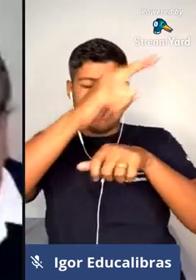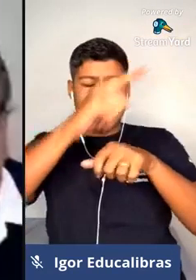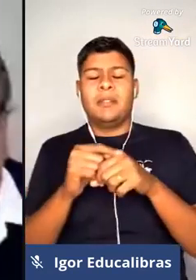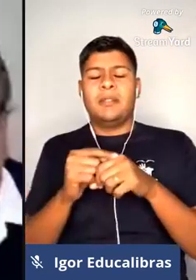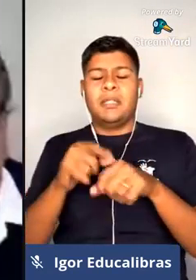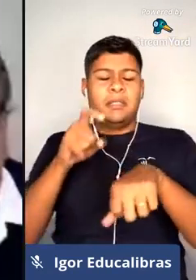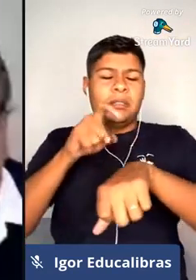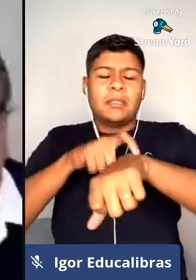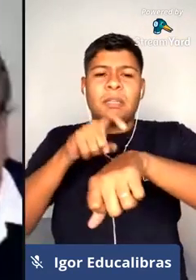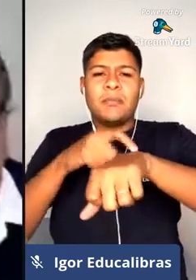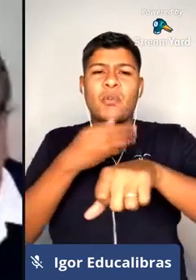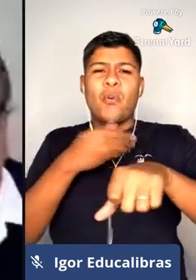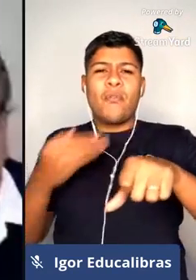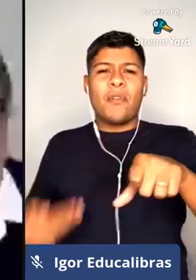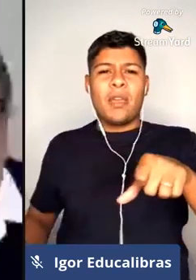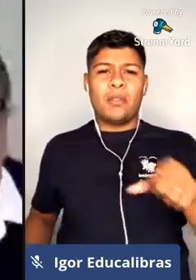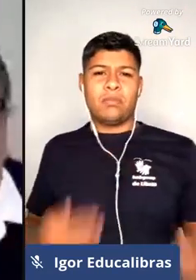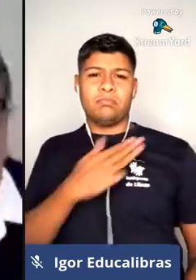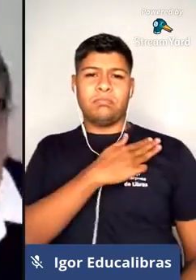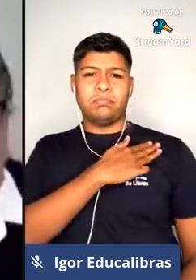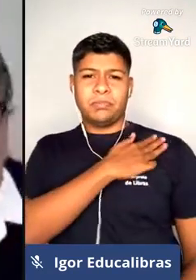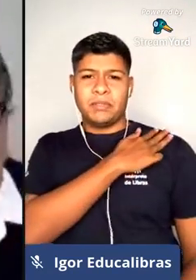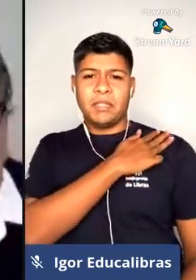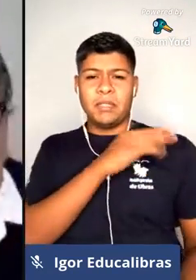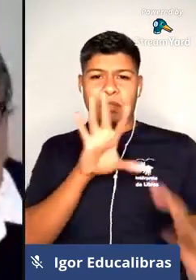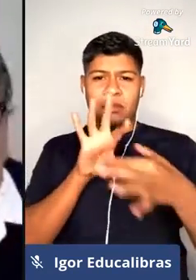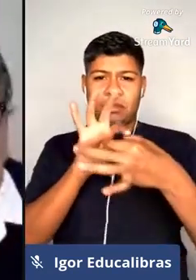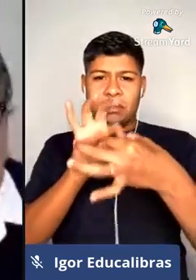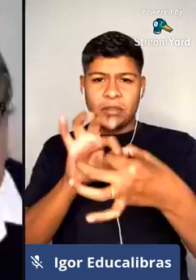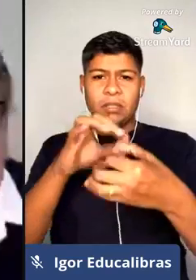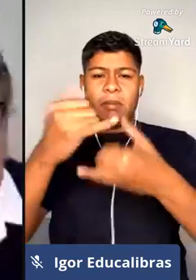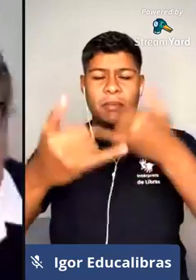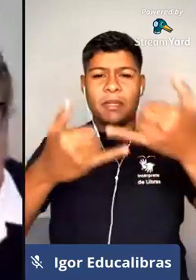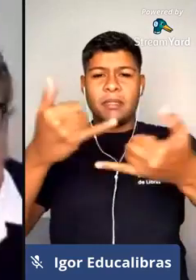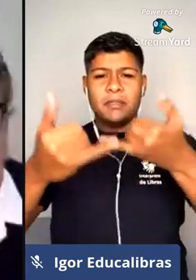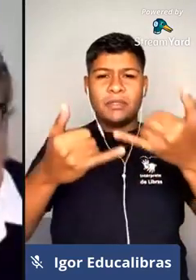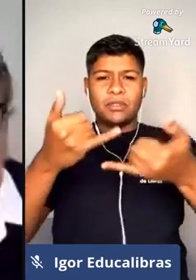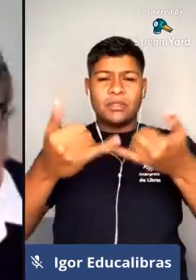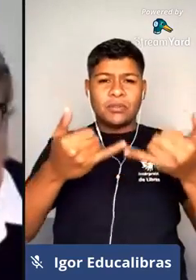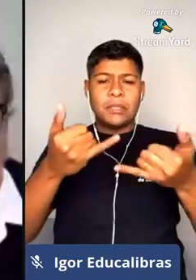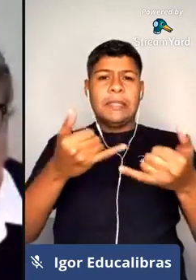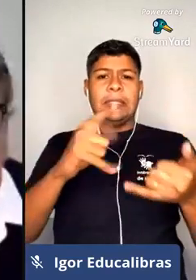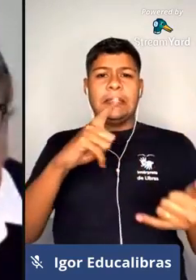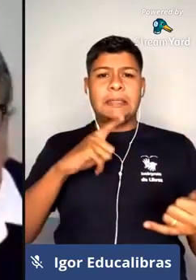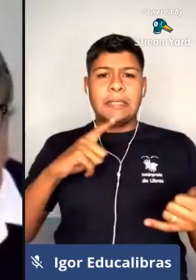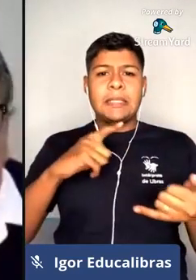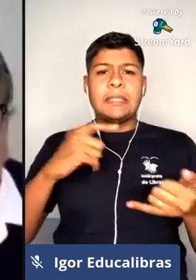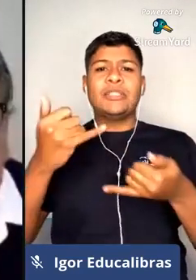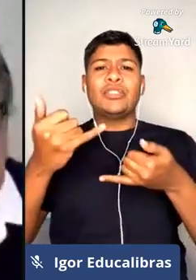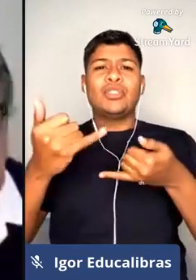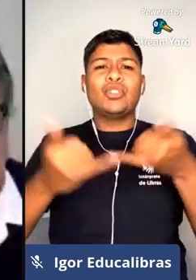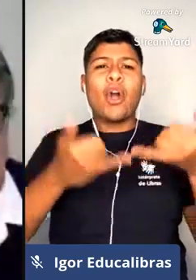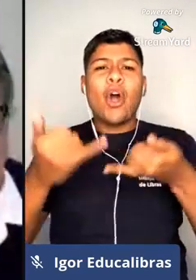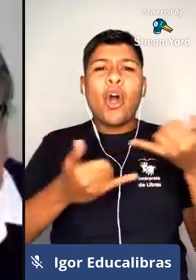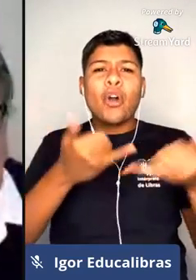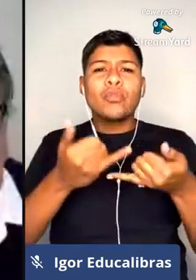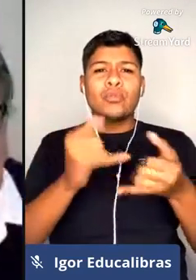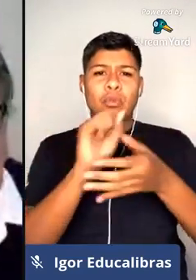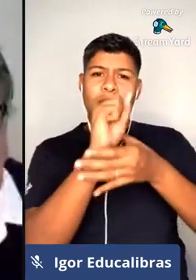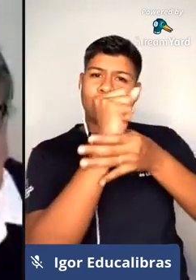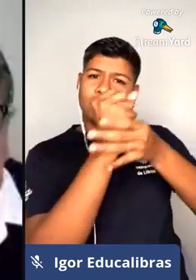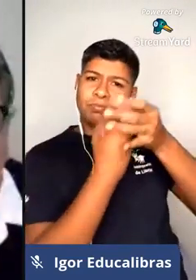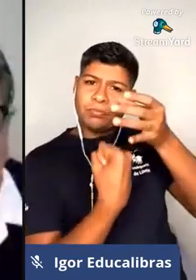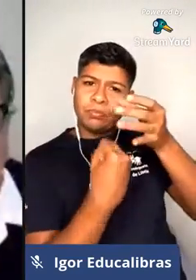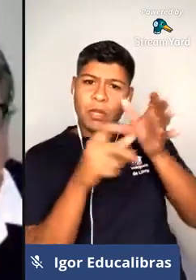tempo do governo militar, vinculado aos Jogos de Paris, eles levaram o basquete em cadeira